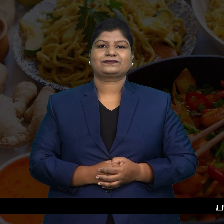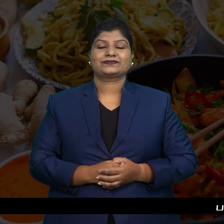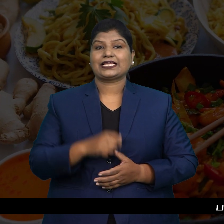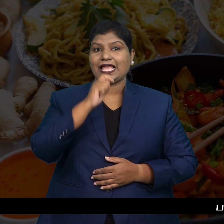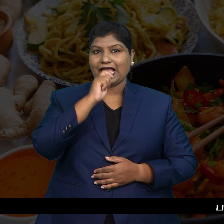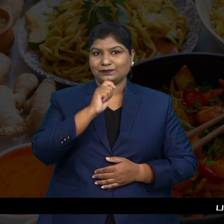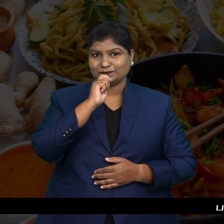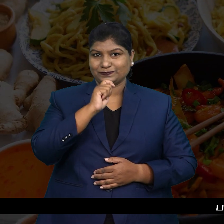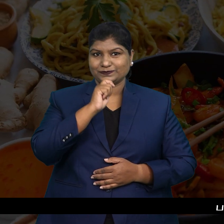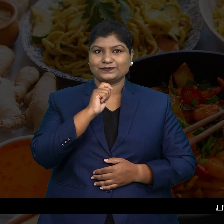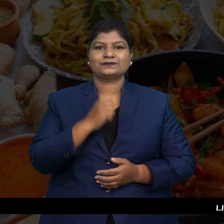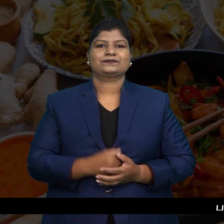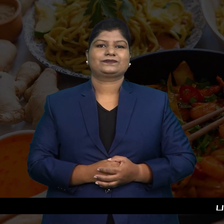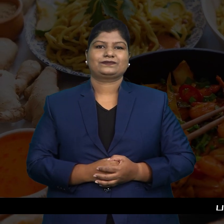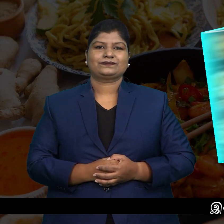பனிக்கூழ்மம்,